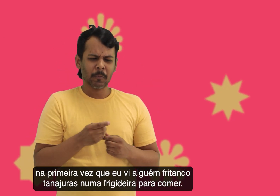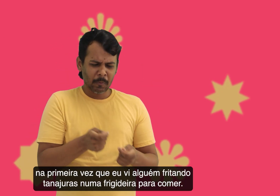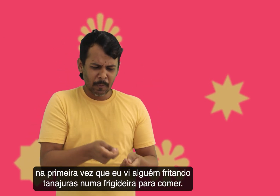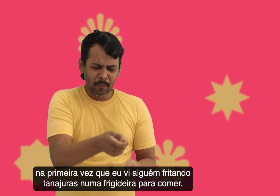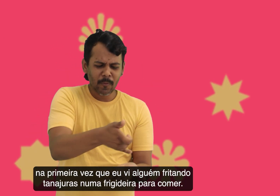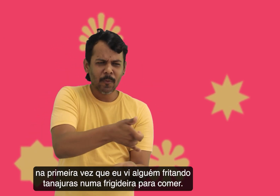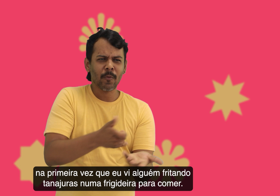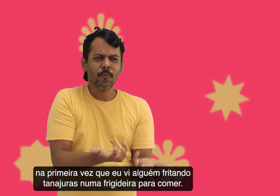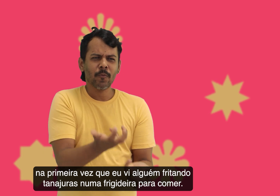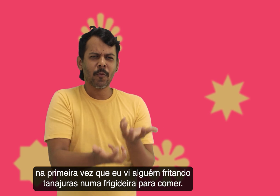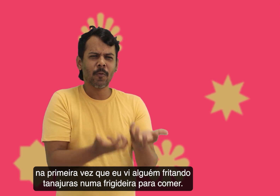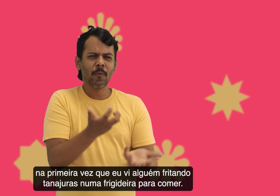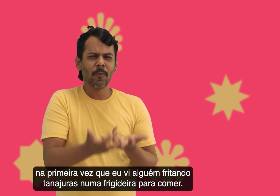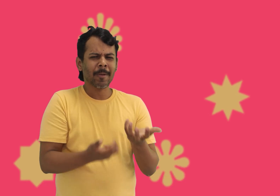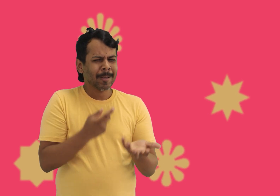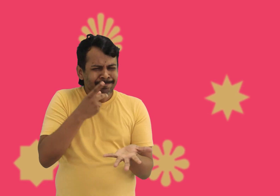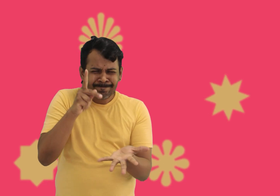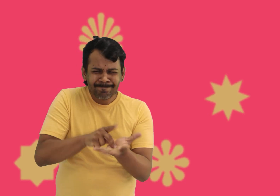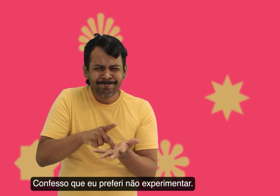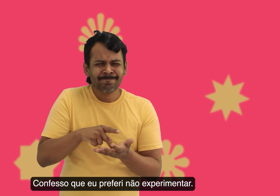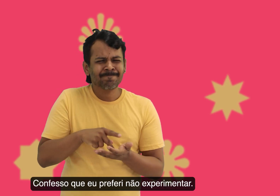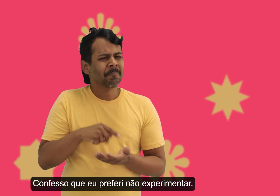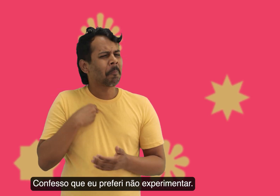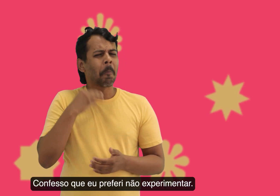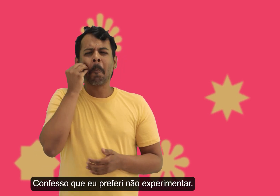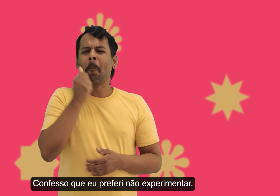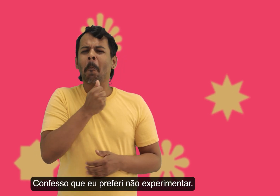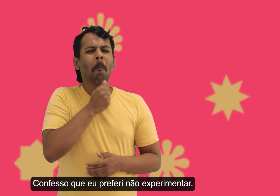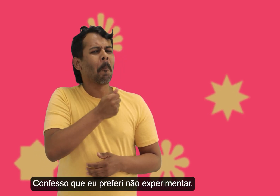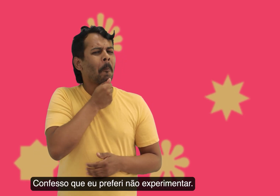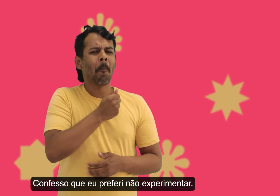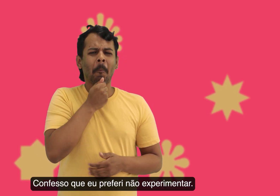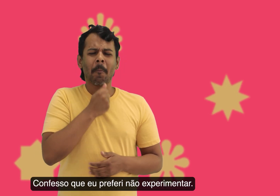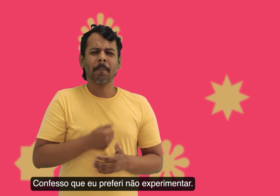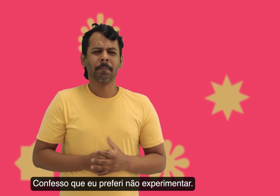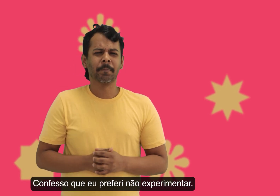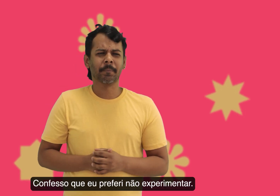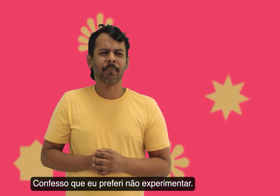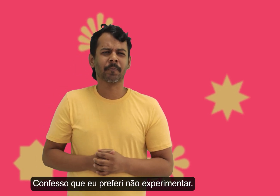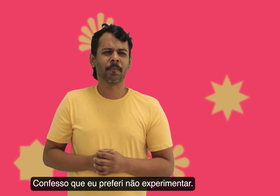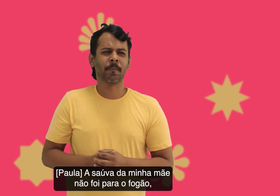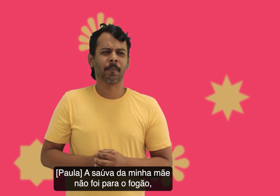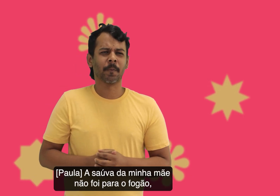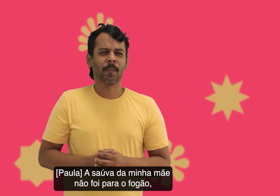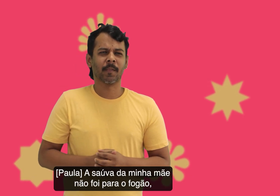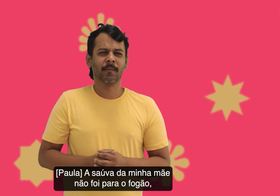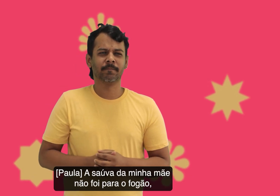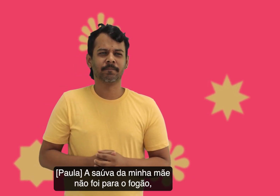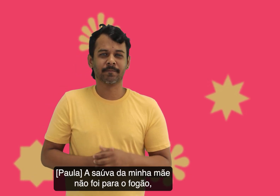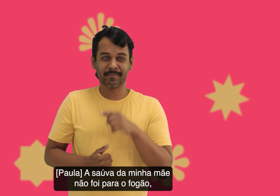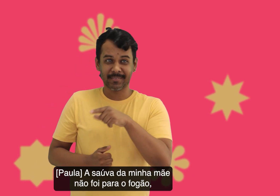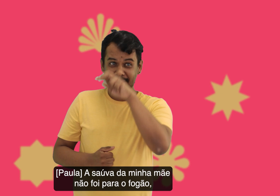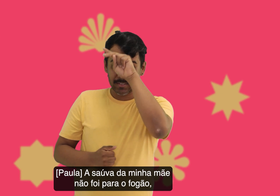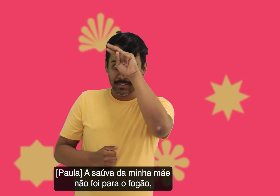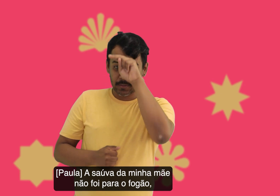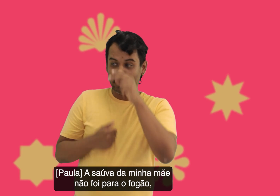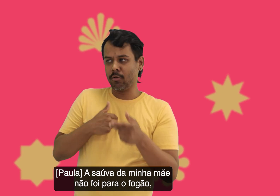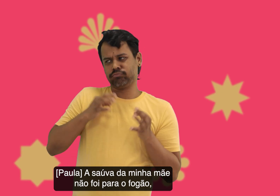numa frigideira, para comer. Confesso que eu preferi não experimentar. A saúva da minha mãe não foi pro